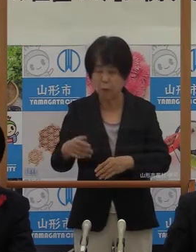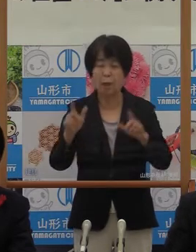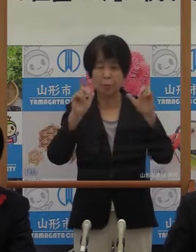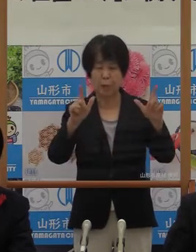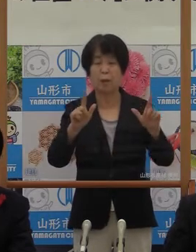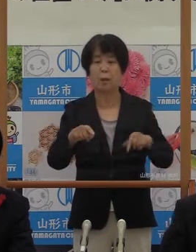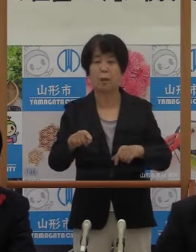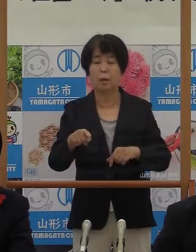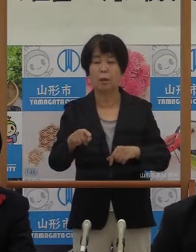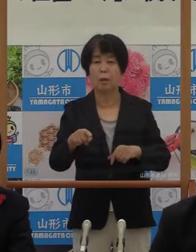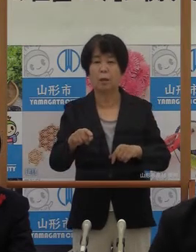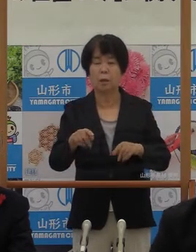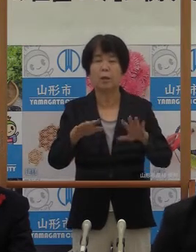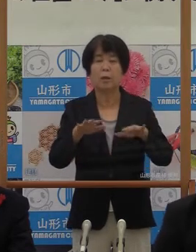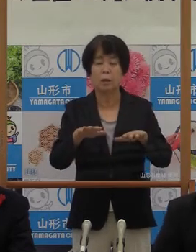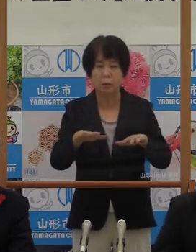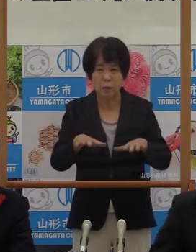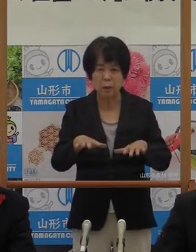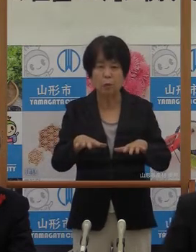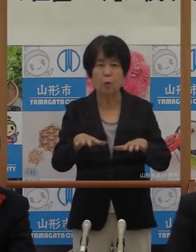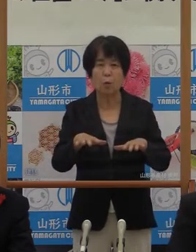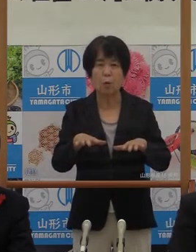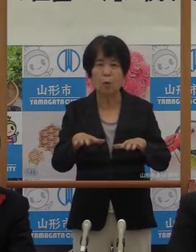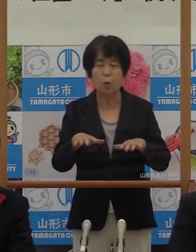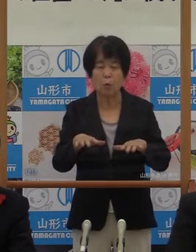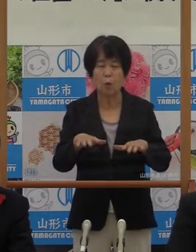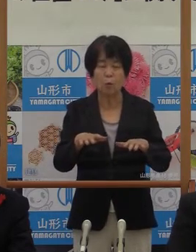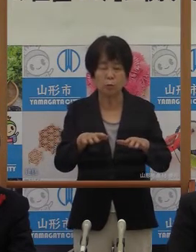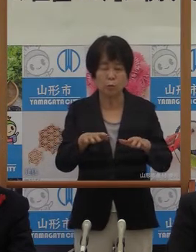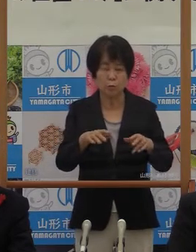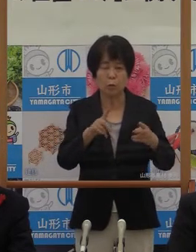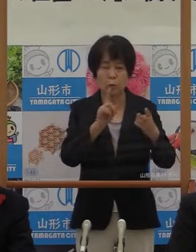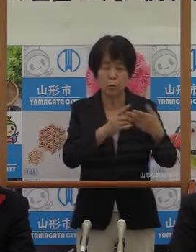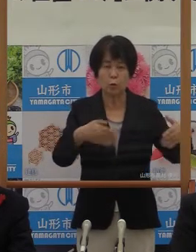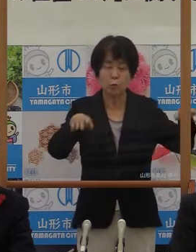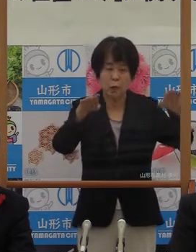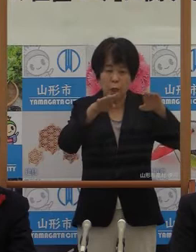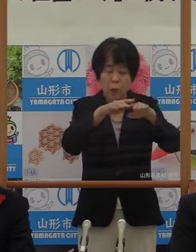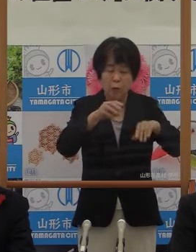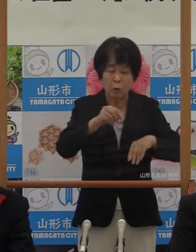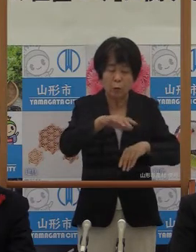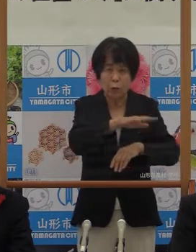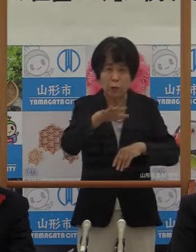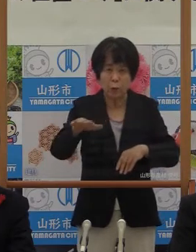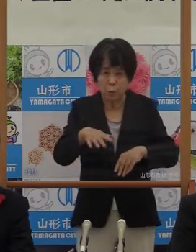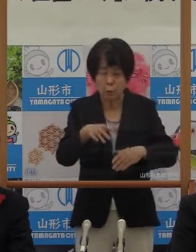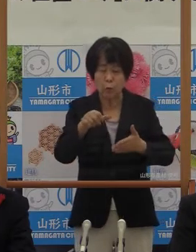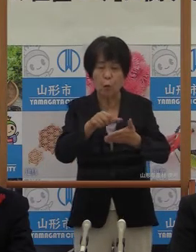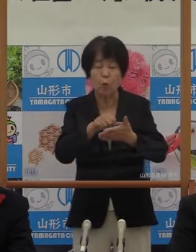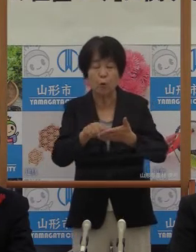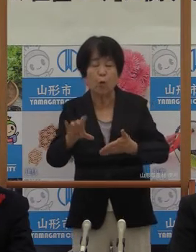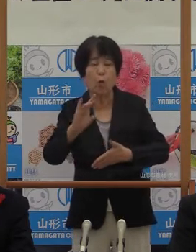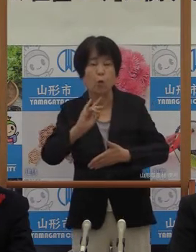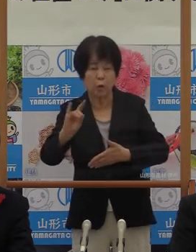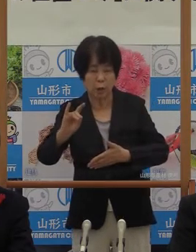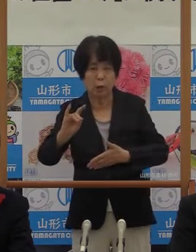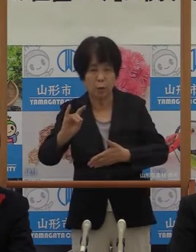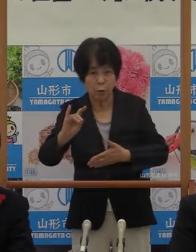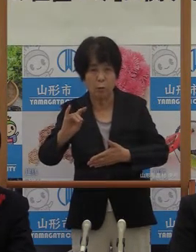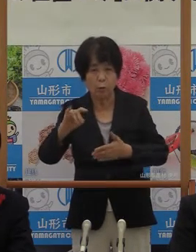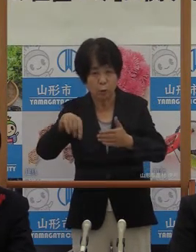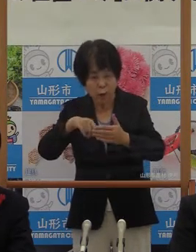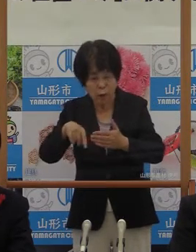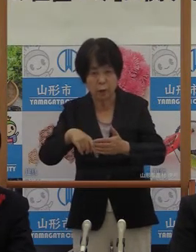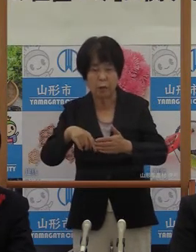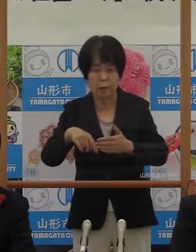い、現在の料亭千歳館の敷地の登記簿上の面積でござい